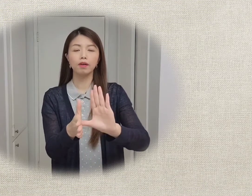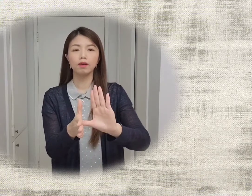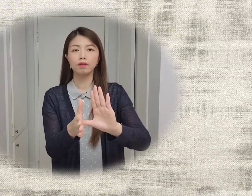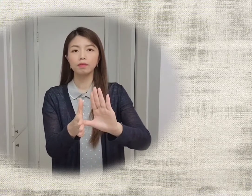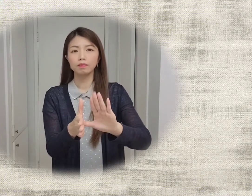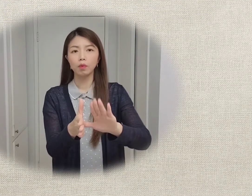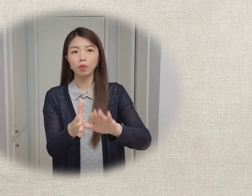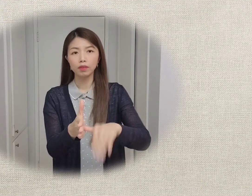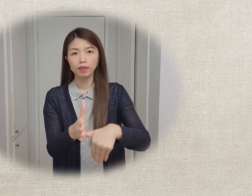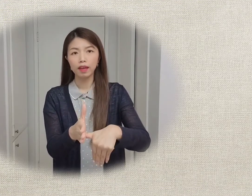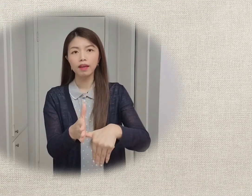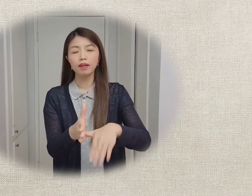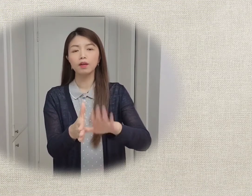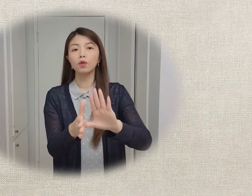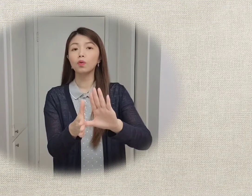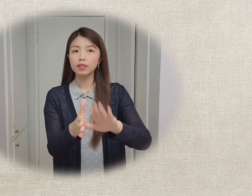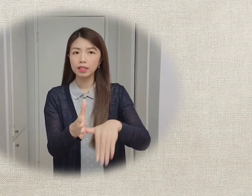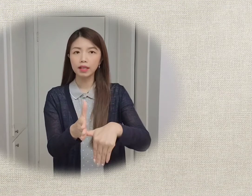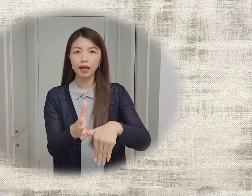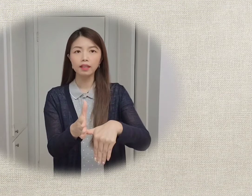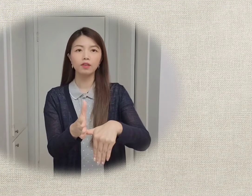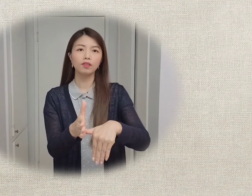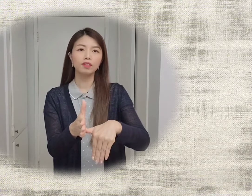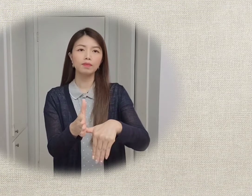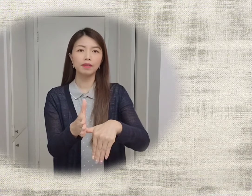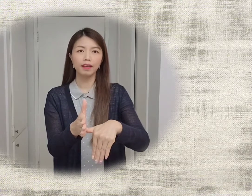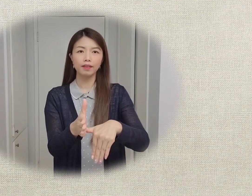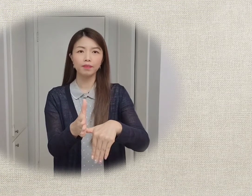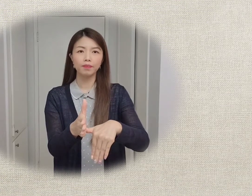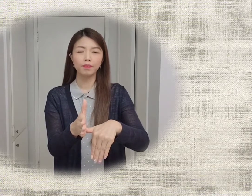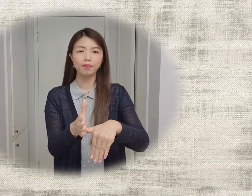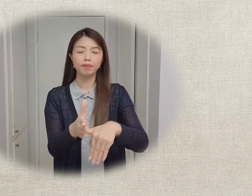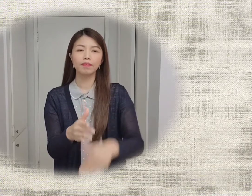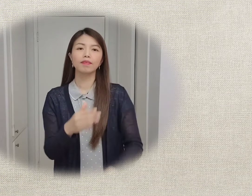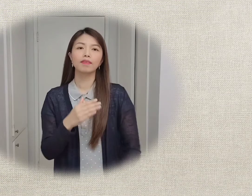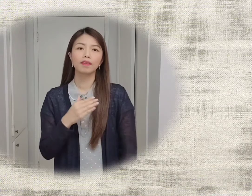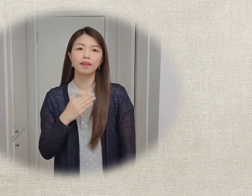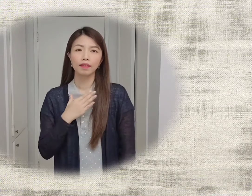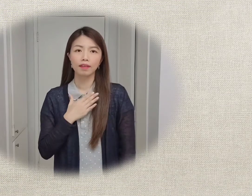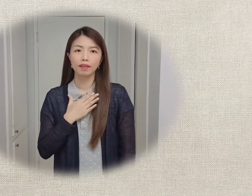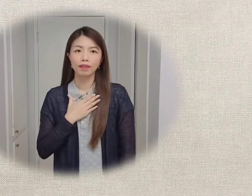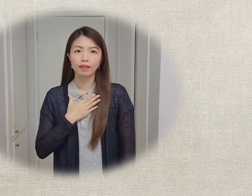돼요. 뭐뭐 때 혹은 시간, 이런 뜻입니다.